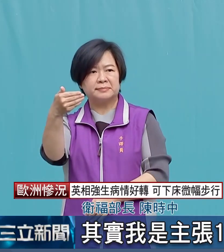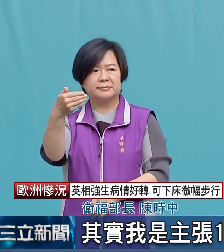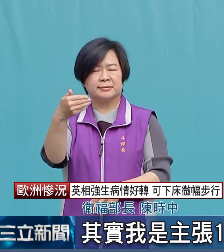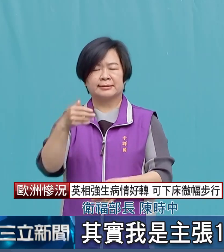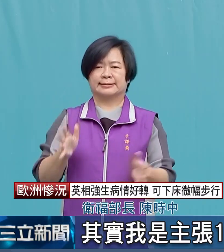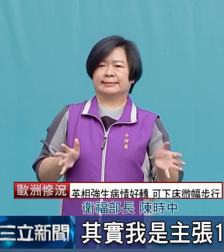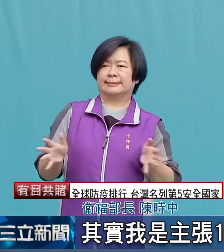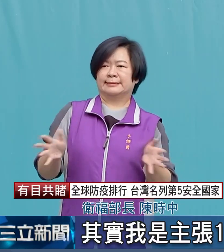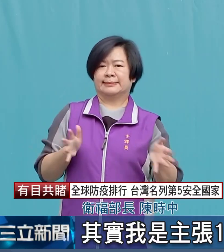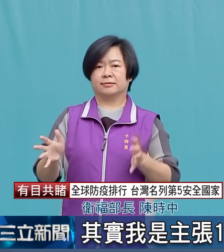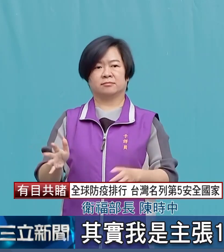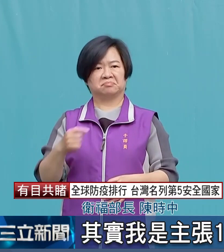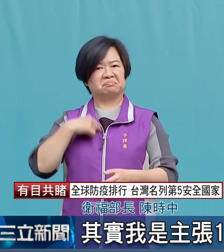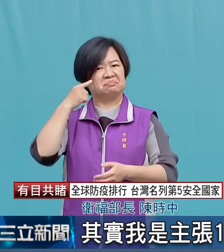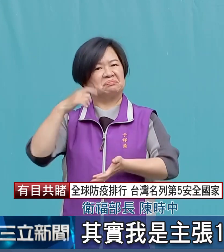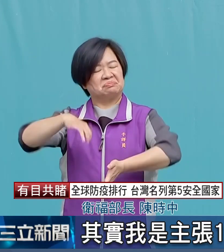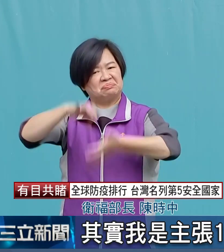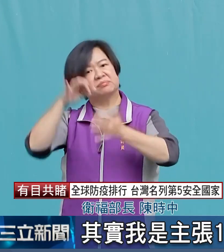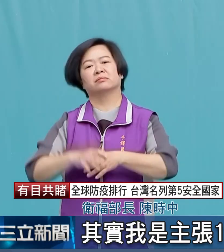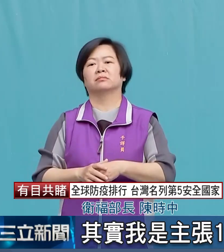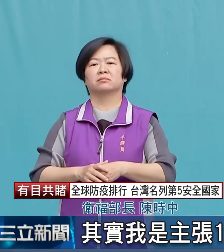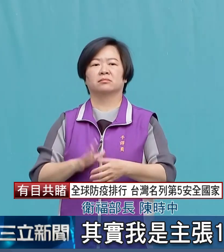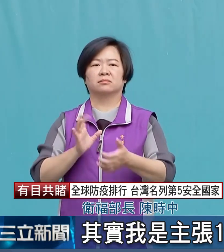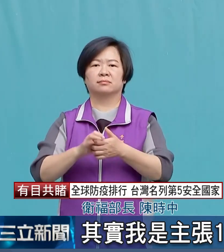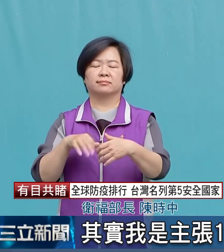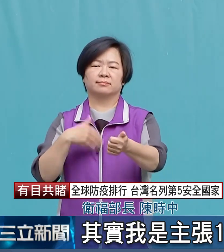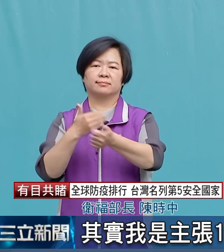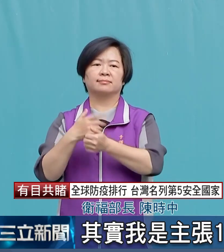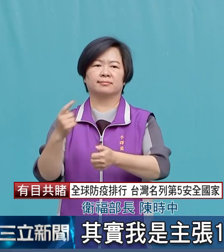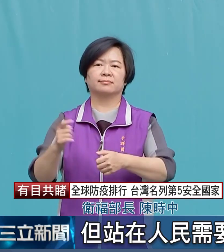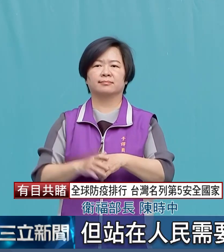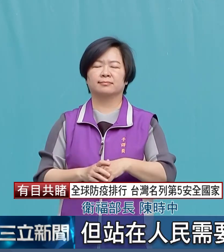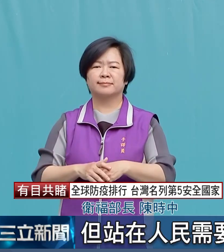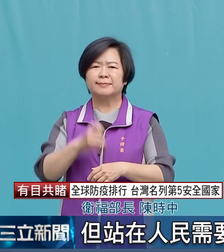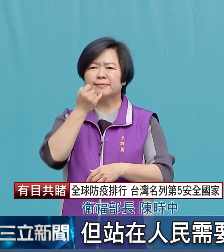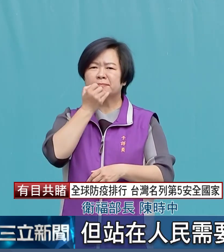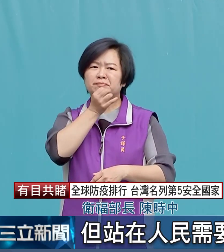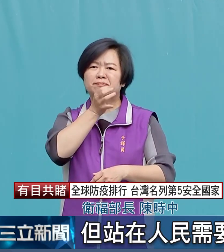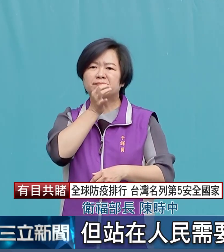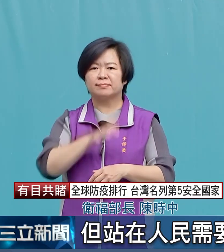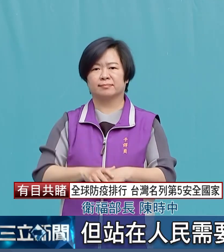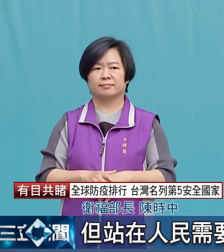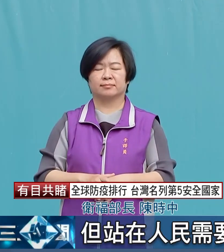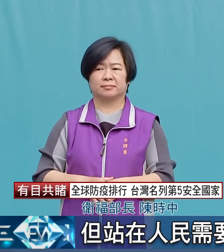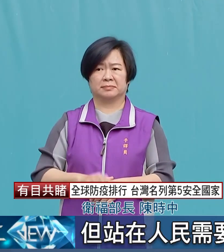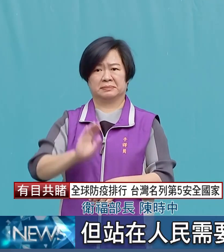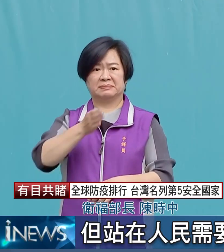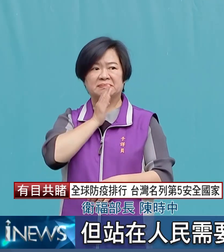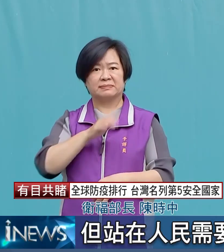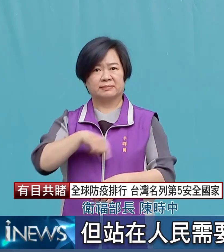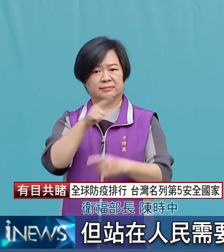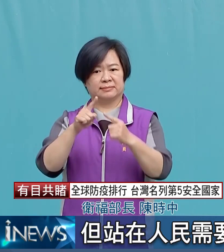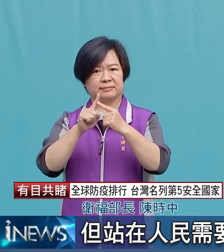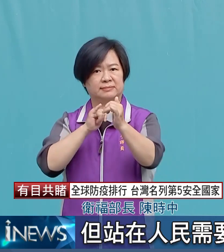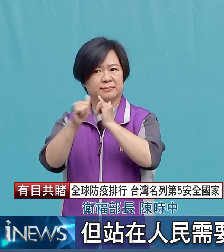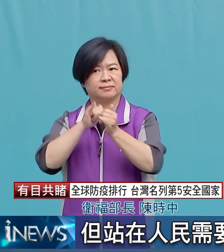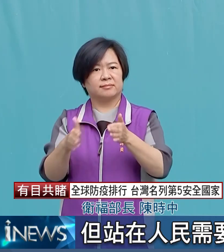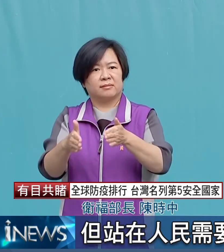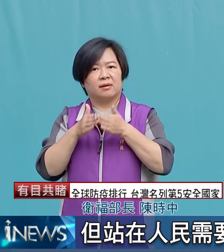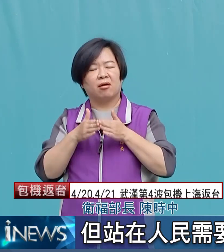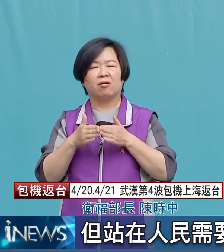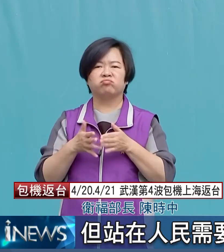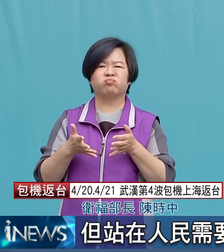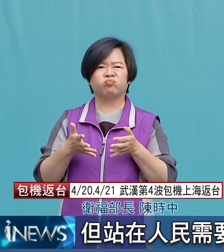其实我是主张是4天7片的，那但是呢，大家站在就是人民的需要能够更充足一